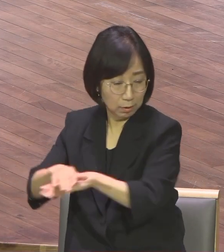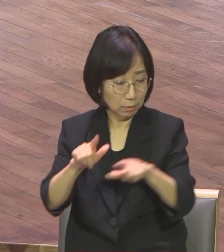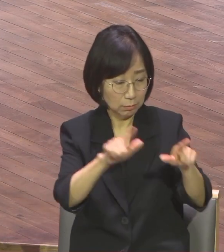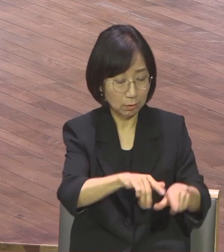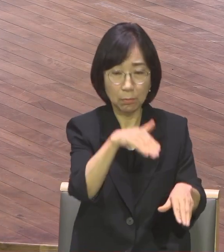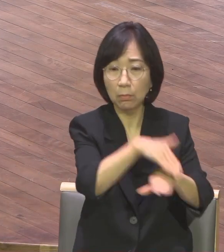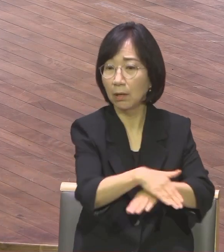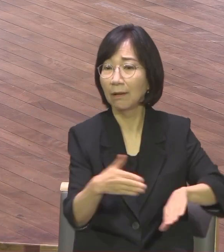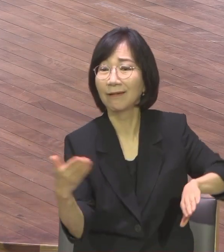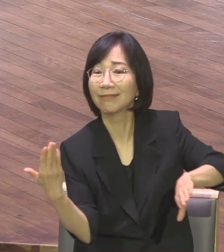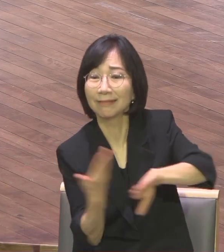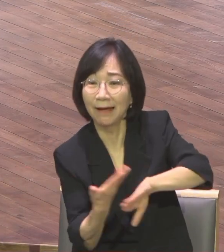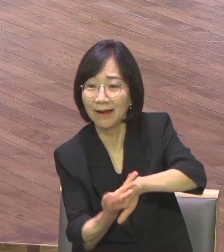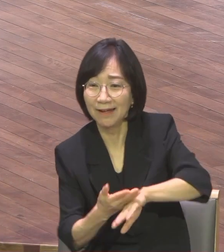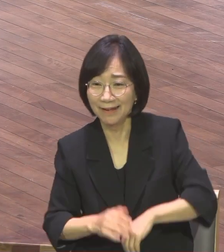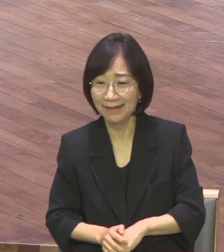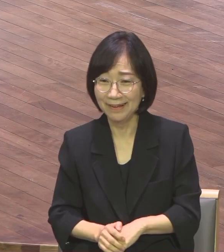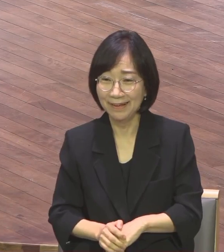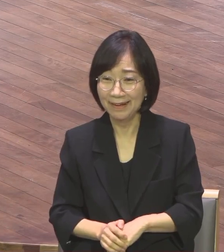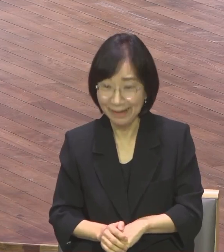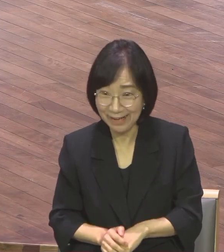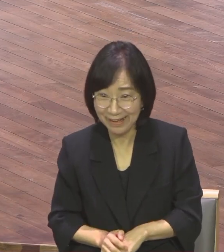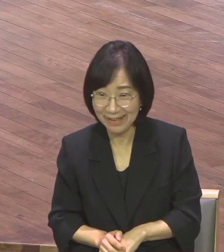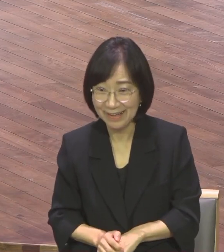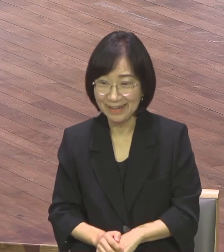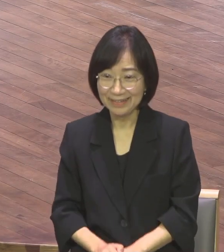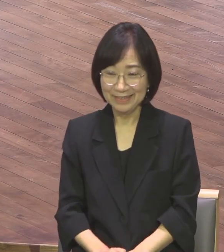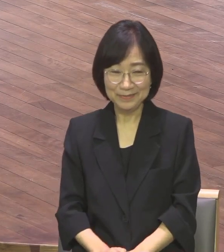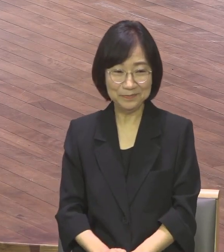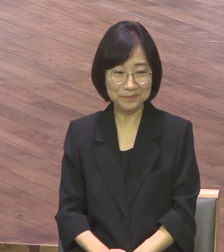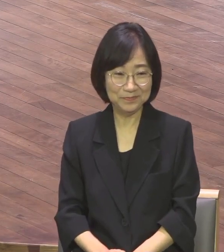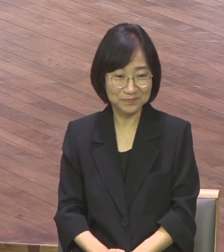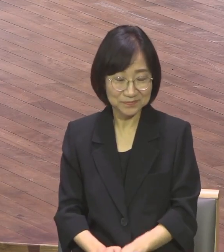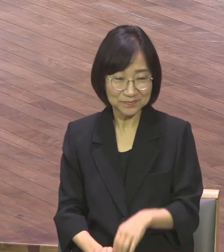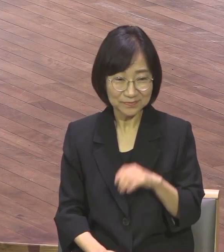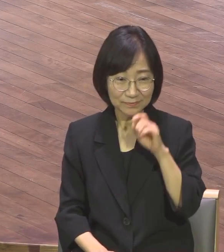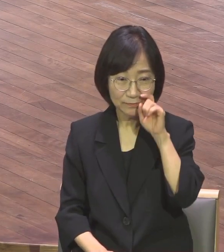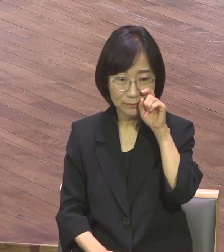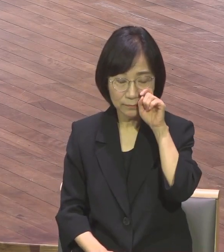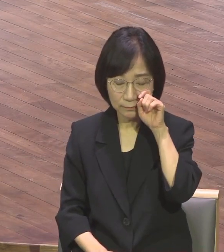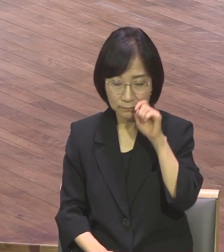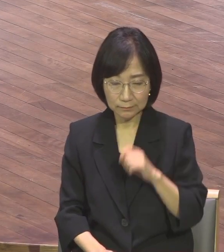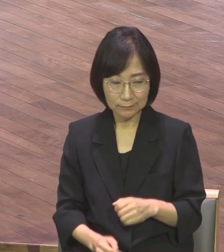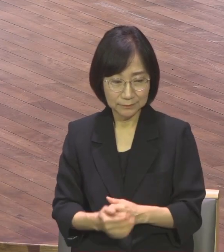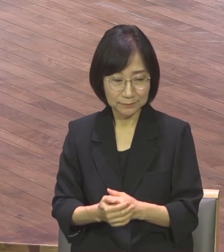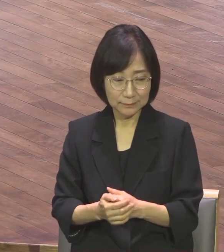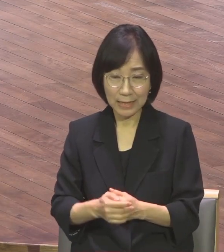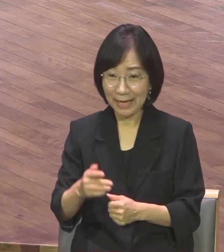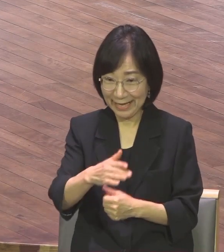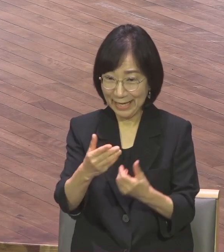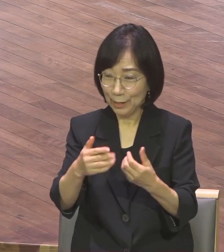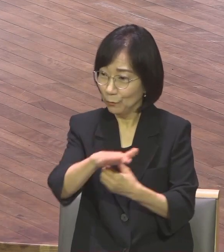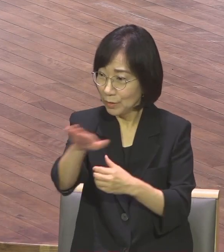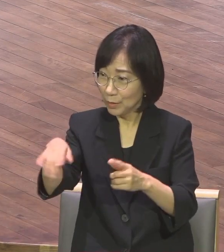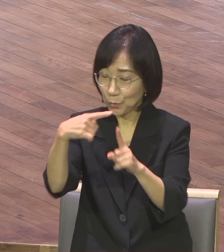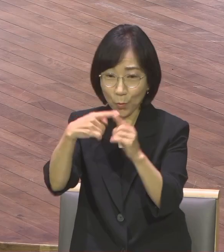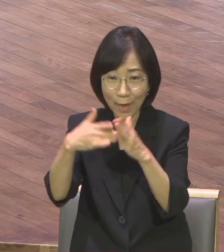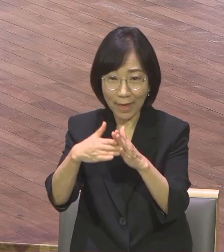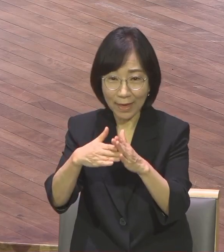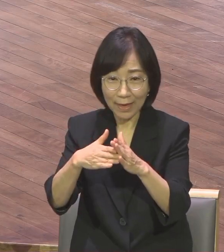달라요. 팔뚝강산 다 모여가지고 보면요, 우리 교회 전라도 사람이 제일